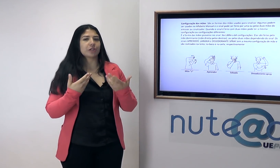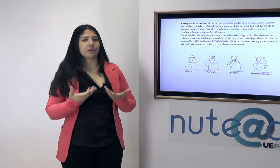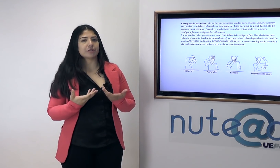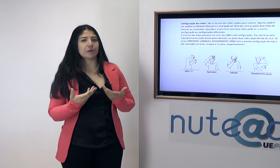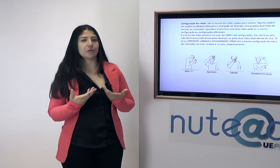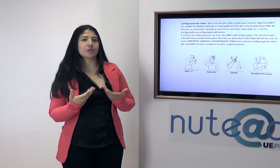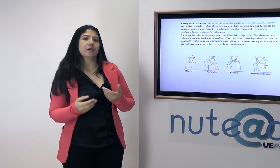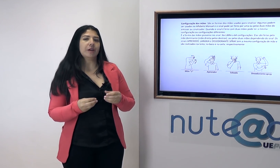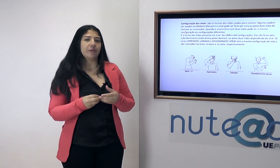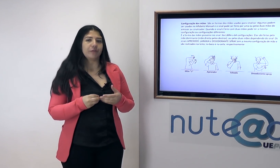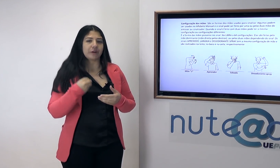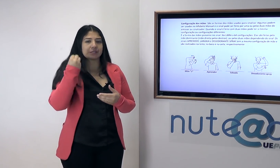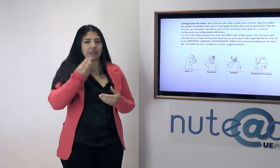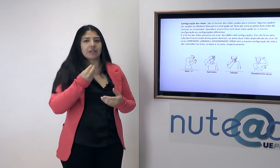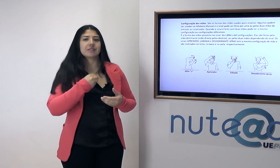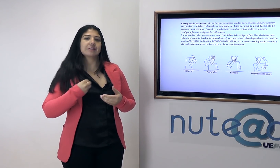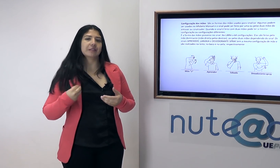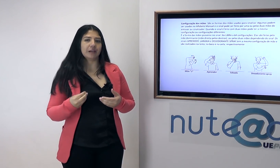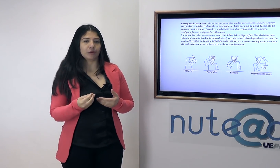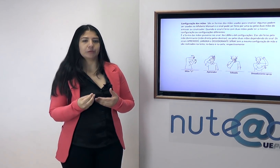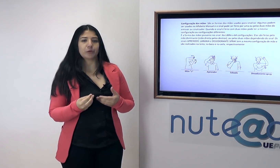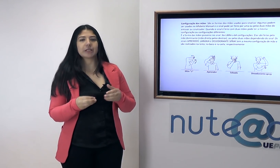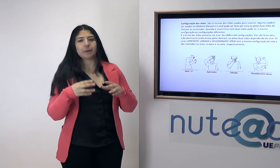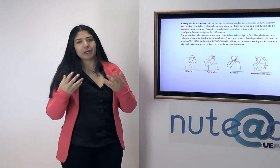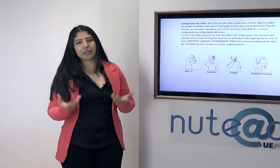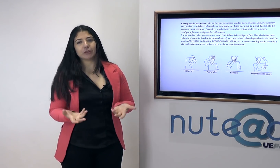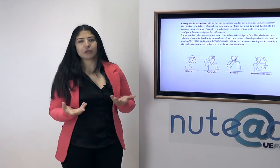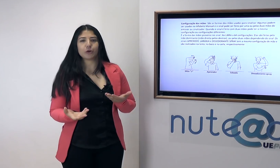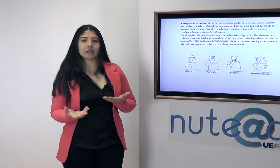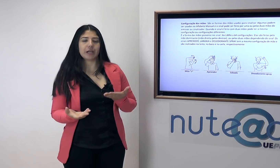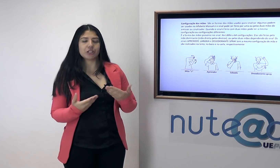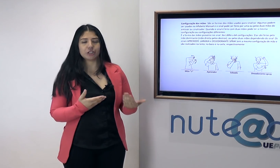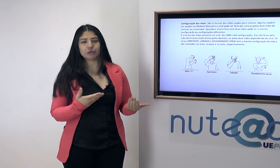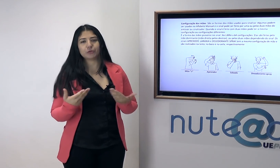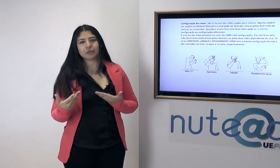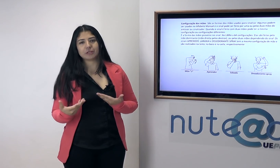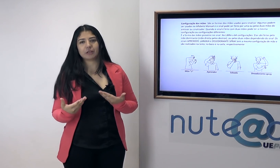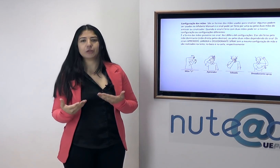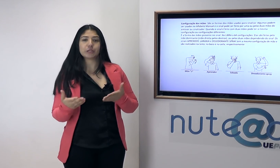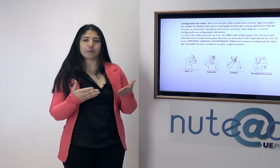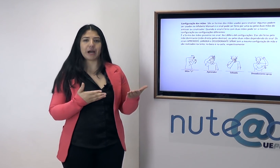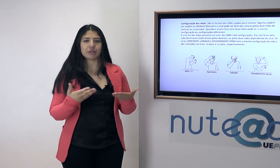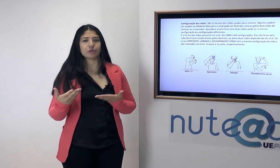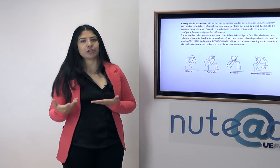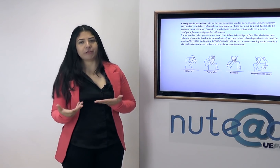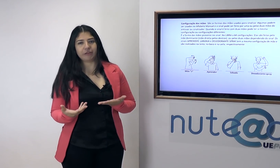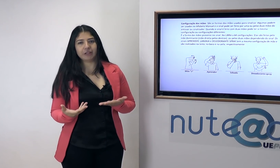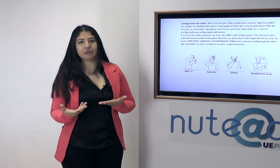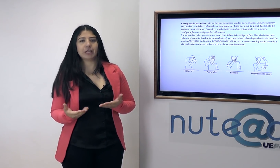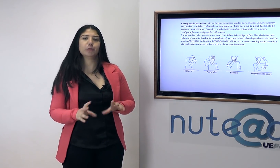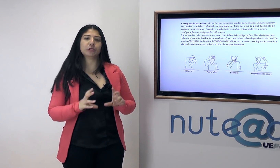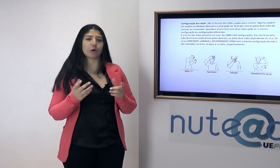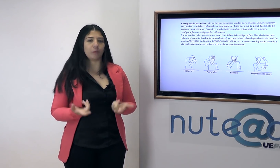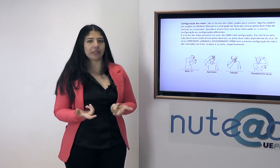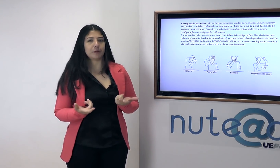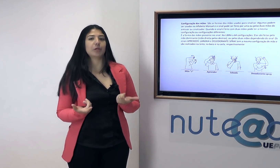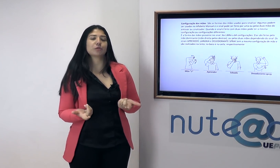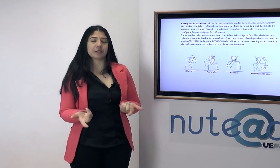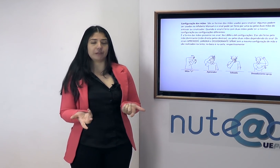que nós vamos fazer esse sinal. Porque dependendo da região e do espaço onde é feito, ele muda completamente o